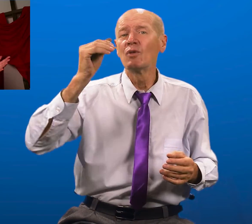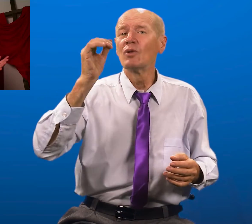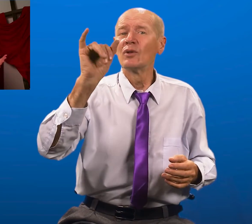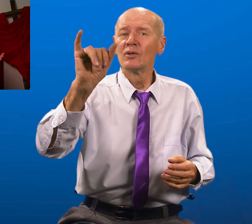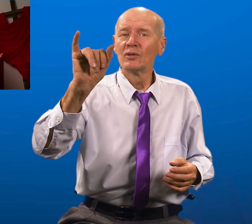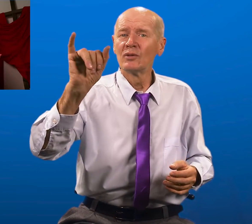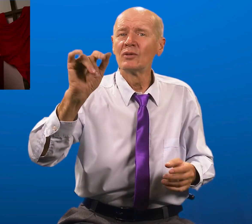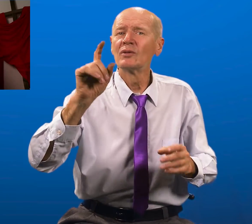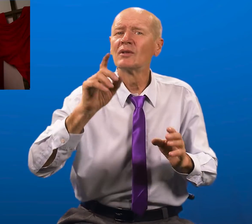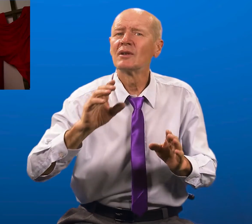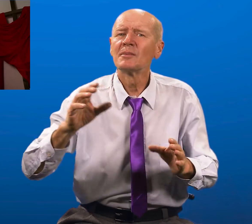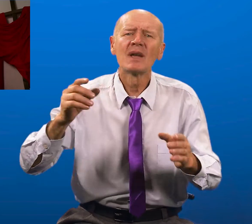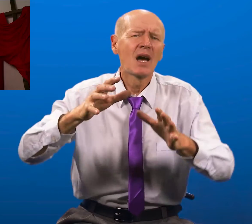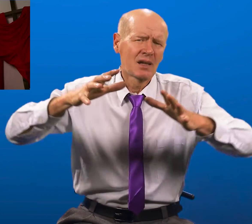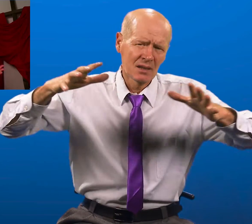Голгофу,